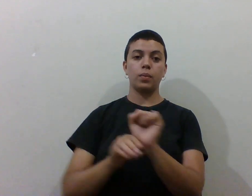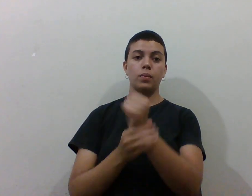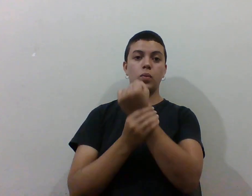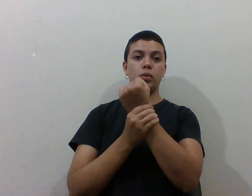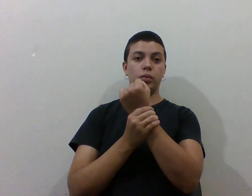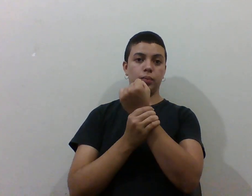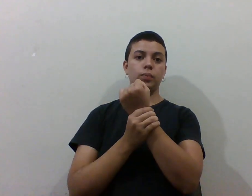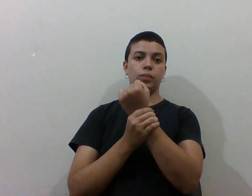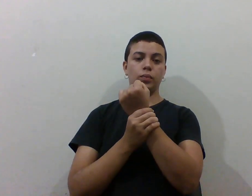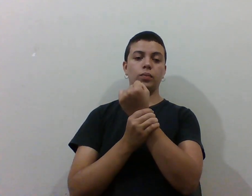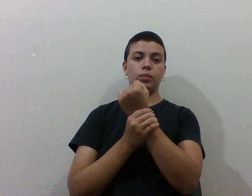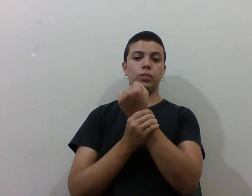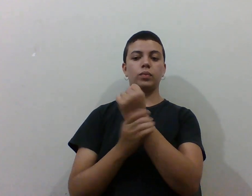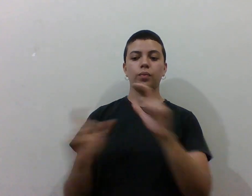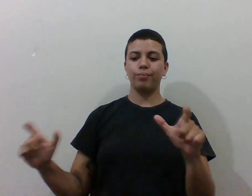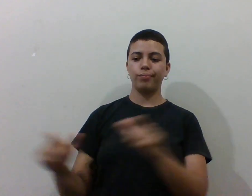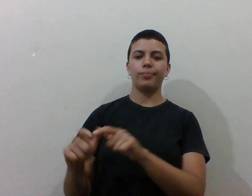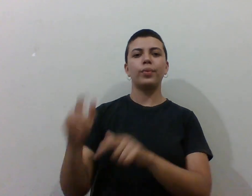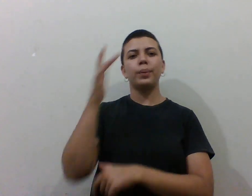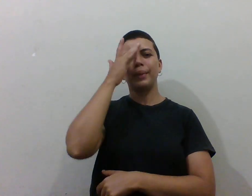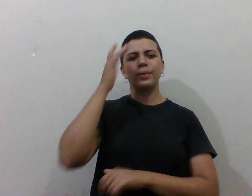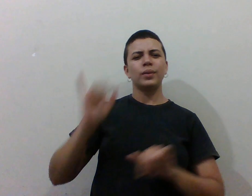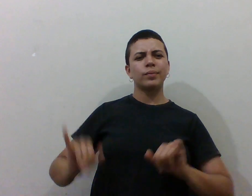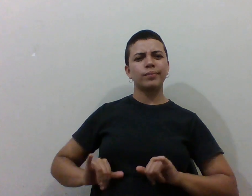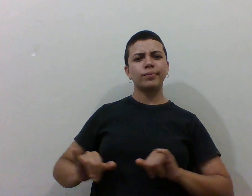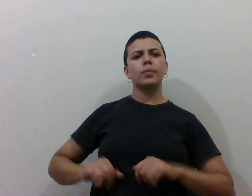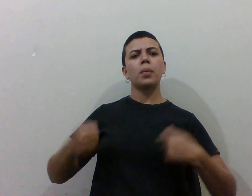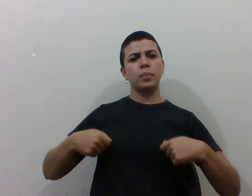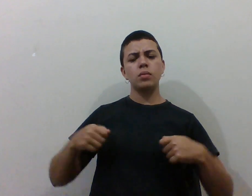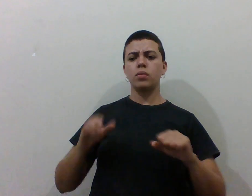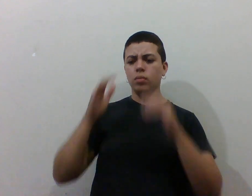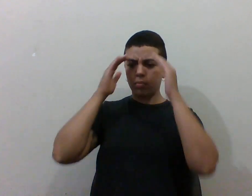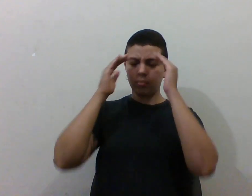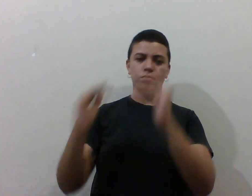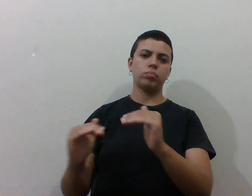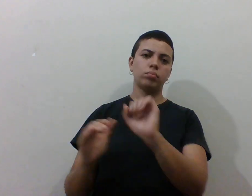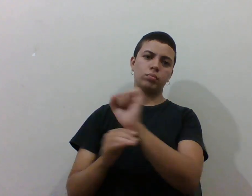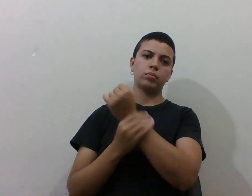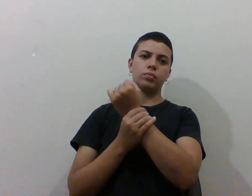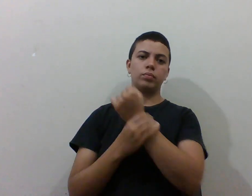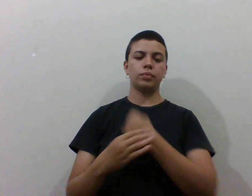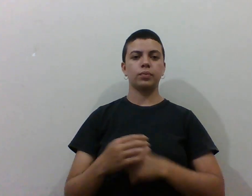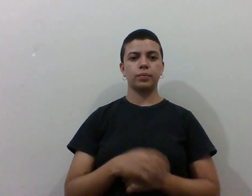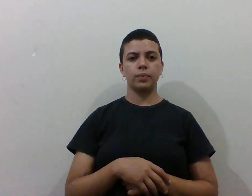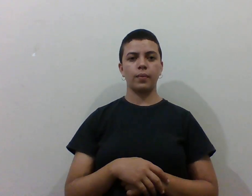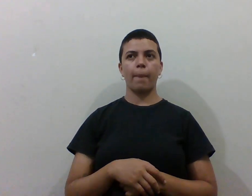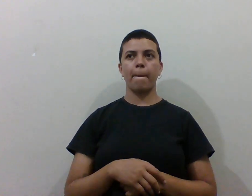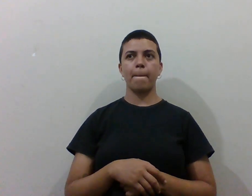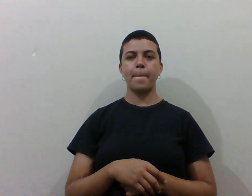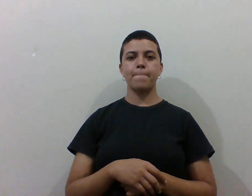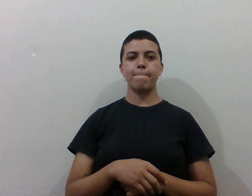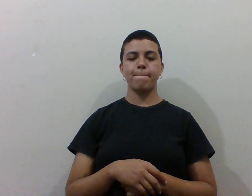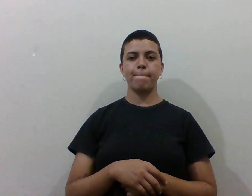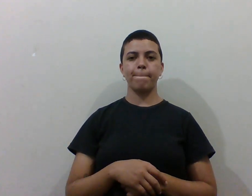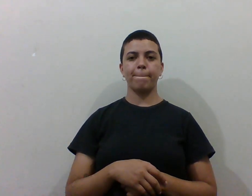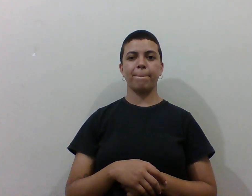ela não é evidente. E isso se reflete muitas vezes na dificuldade que a